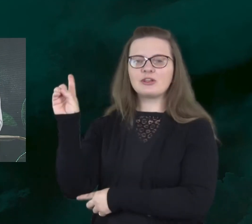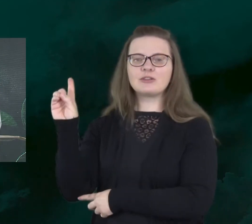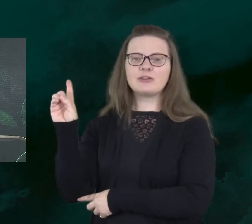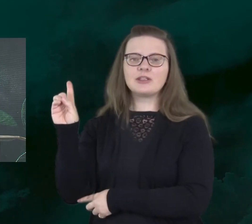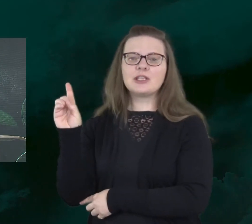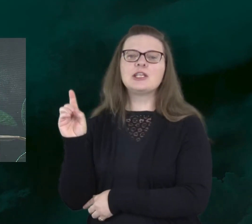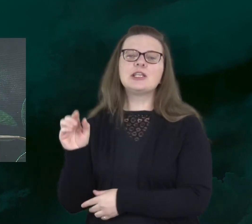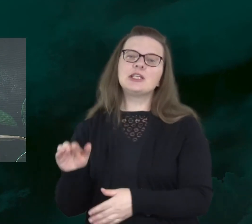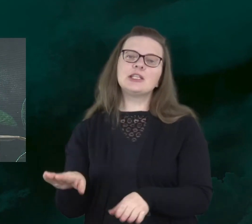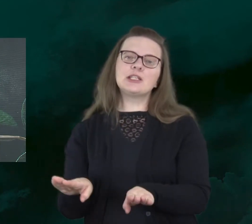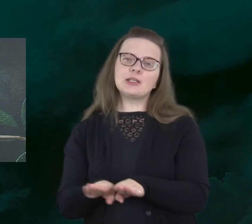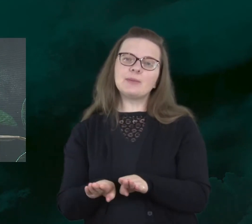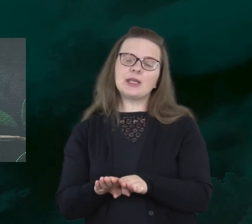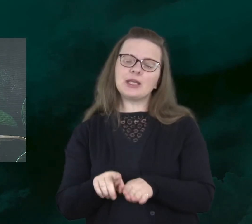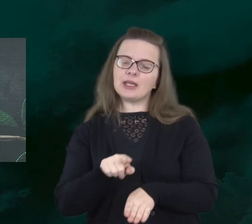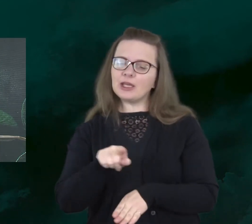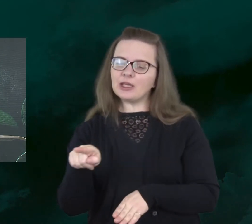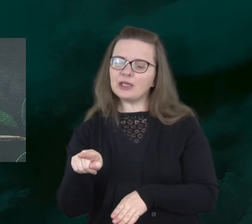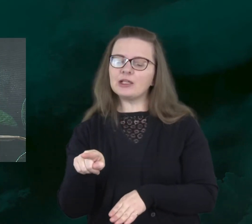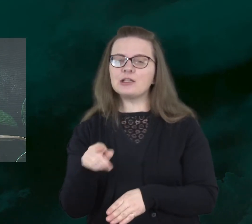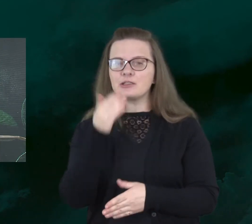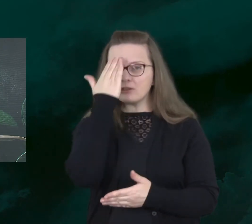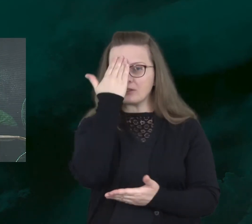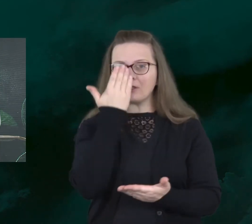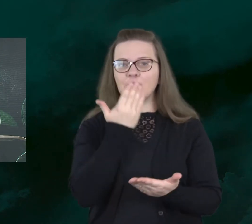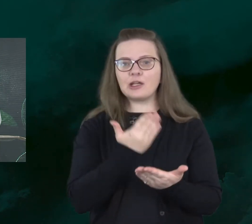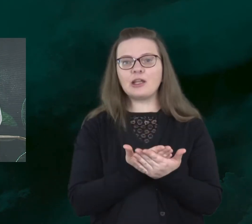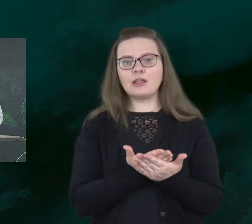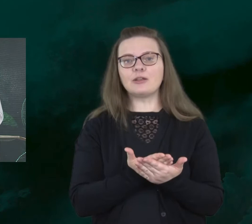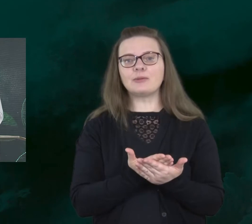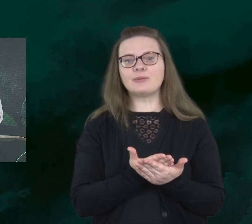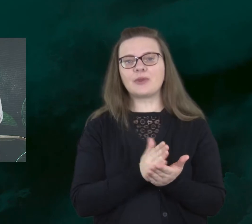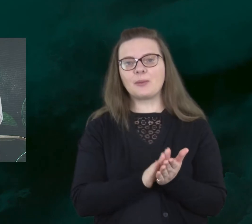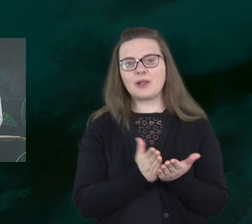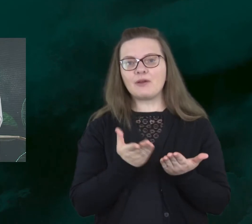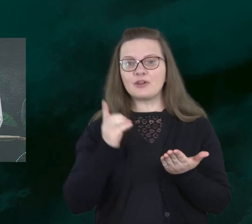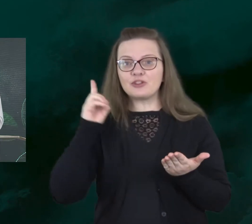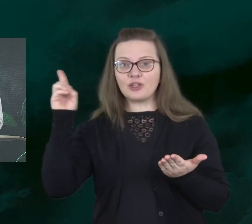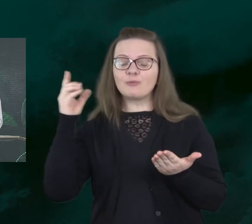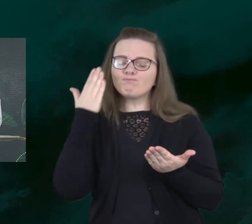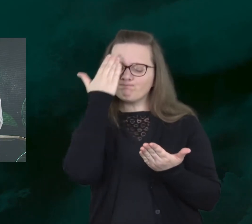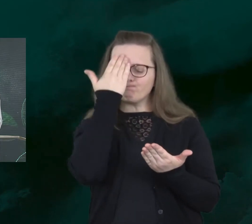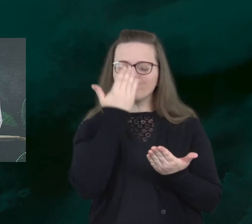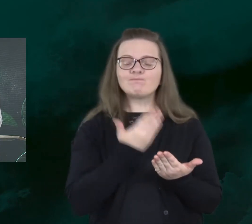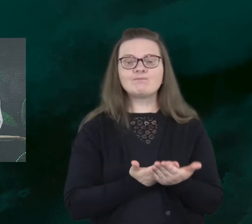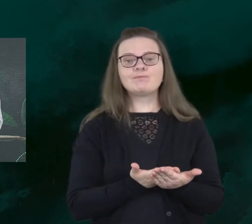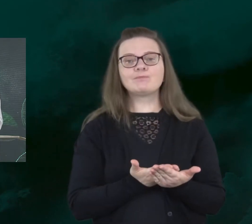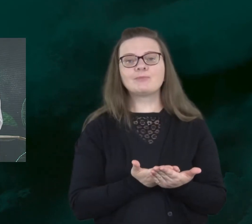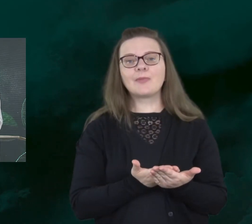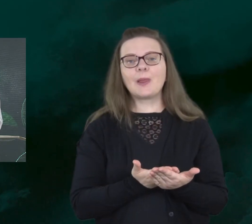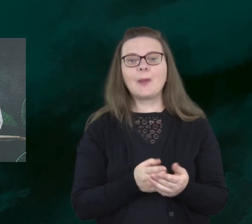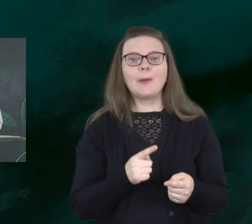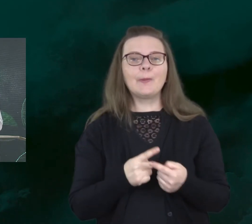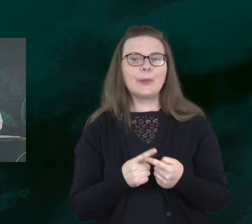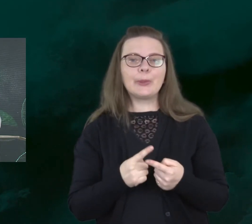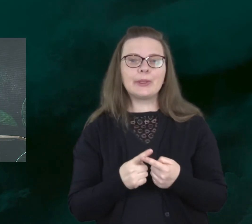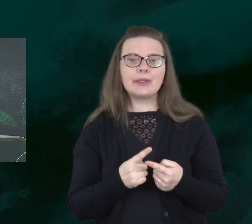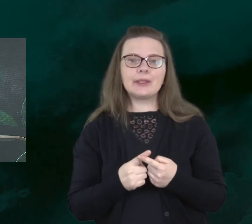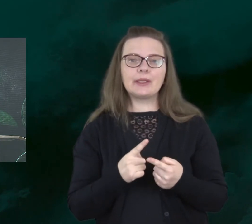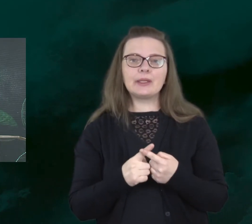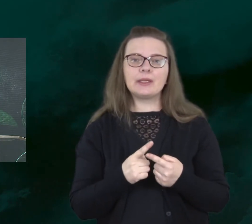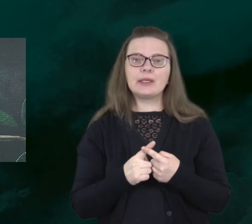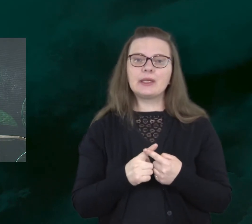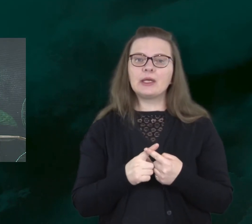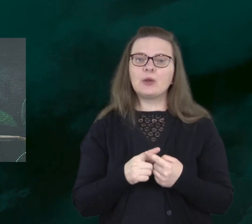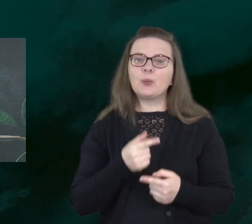palavra, porque de fato, né, esse homem em Mondong foi usado por Deus para falar a palavra profética. E